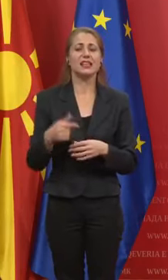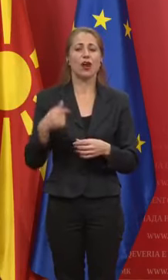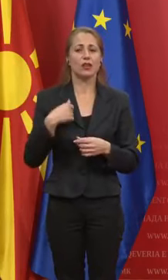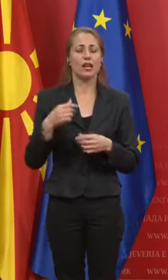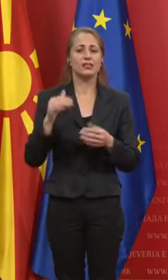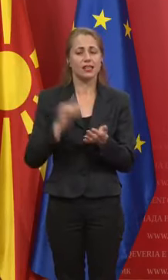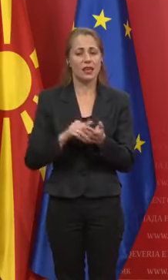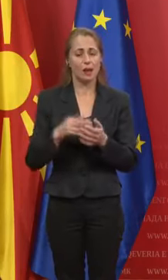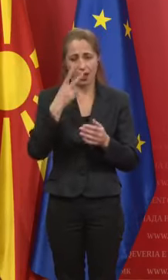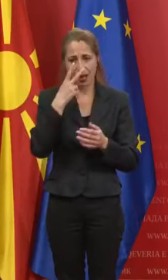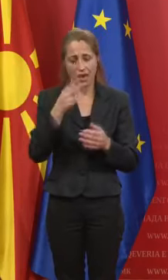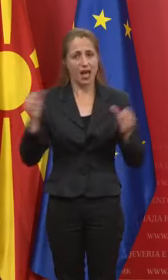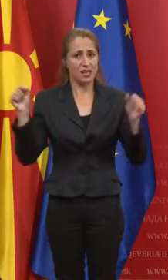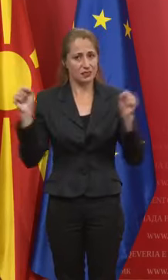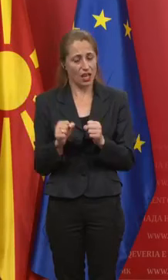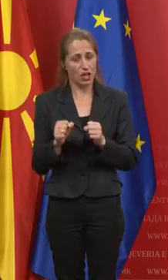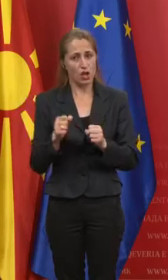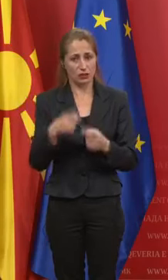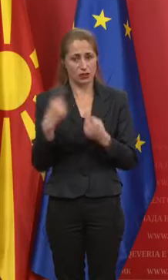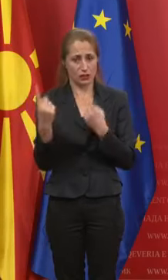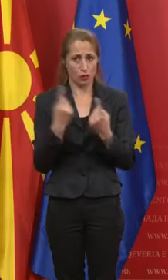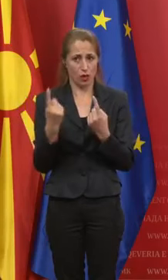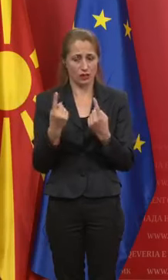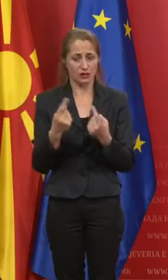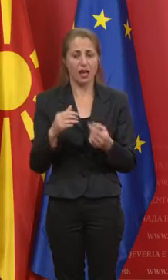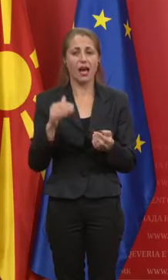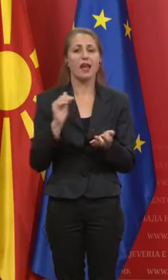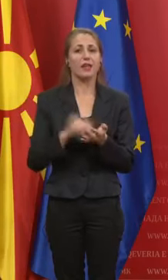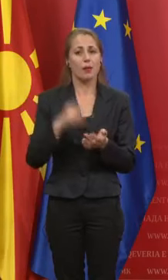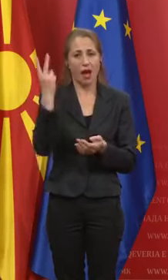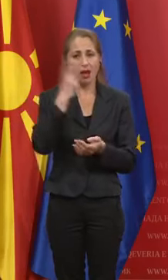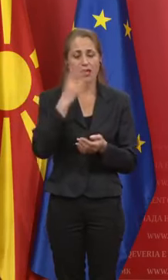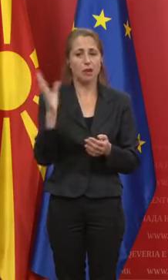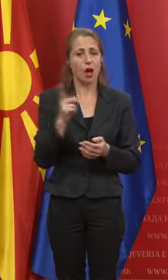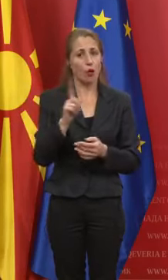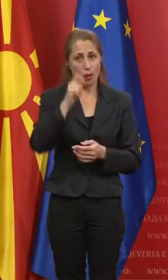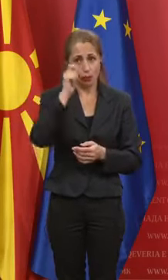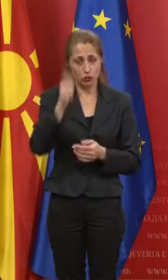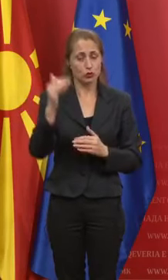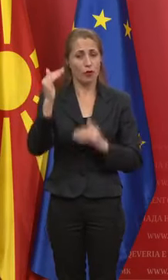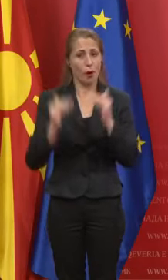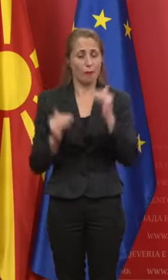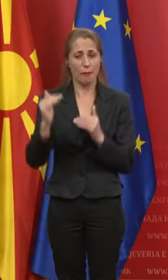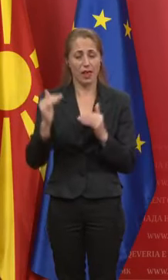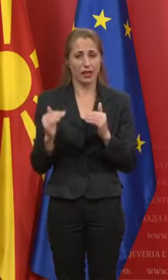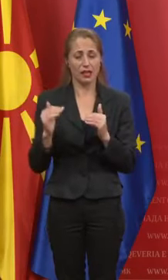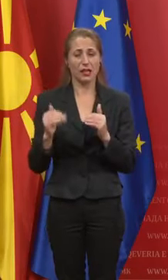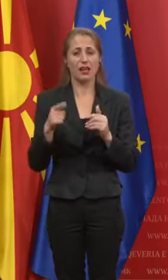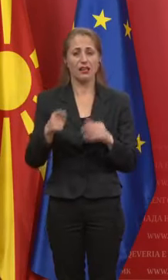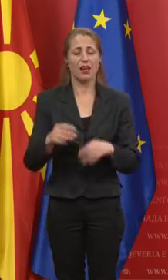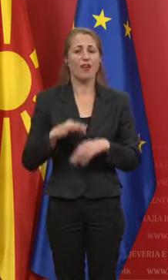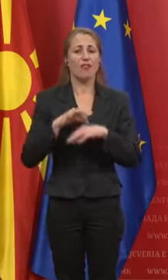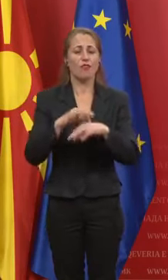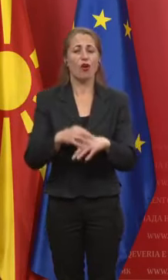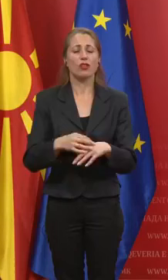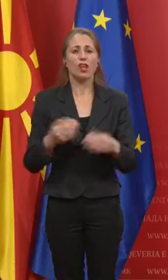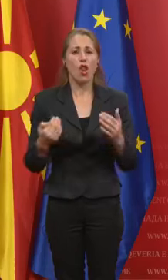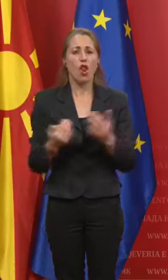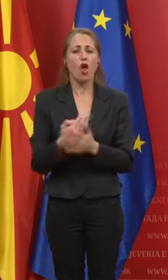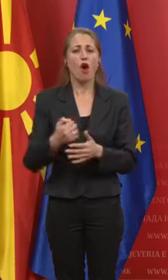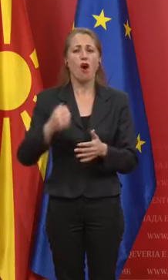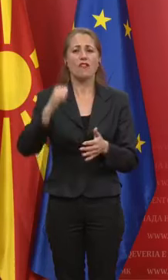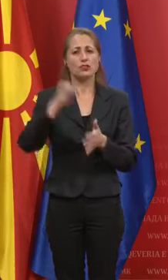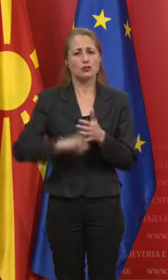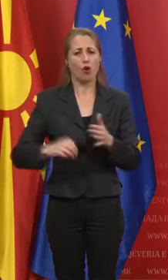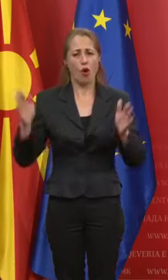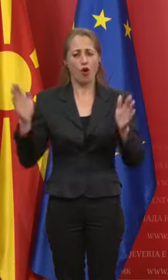сериозноста од тоа на што ни престои, мора да разбере дека непочитувањето на мерките ќе не одведе кон нови рестрикции,